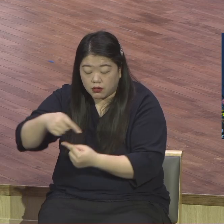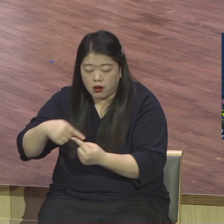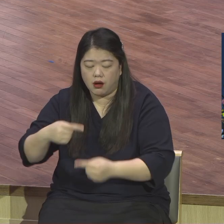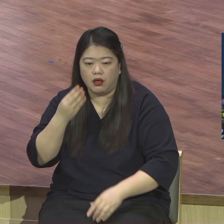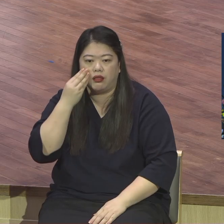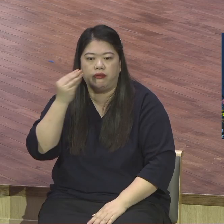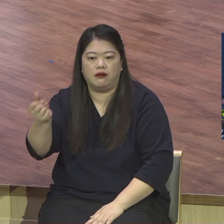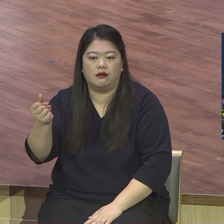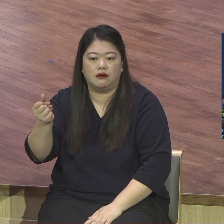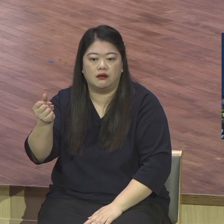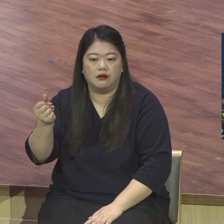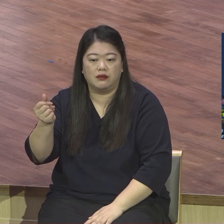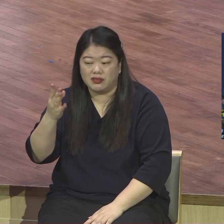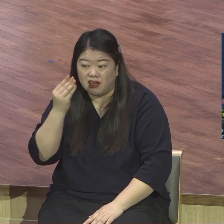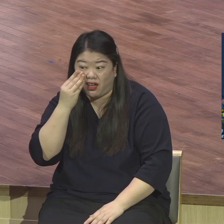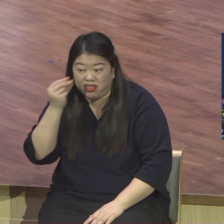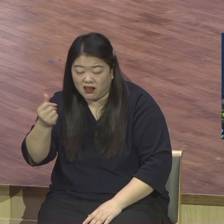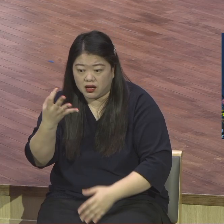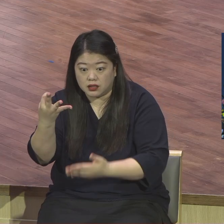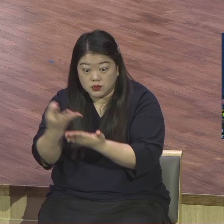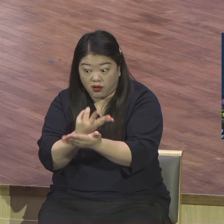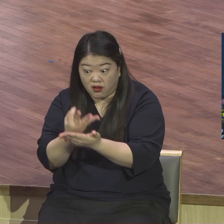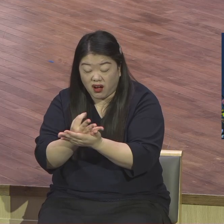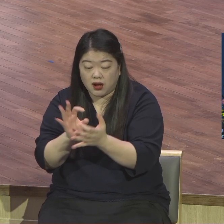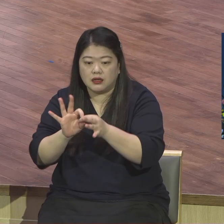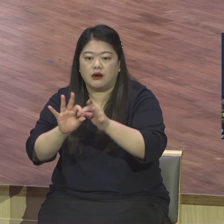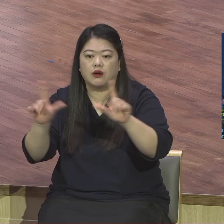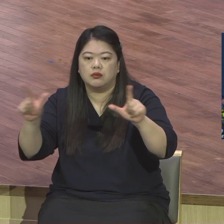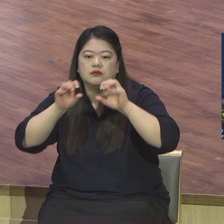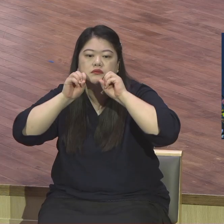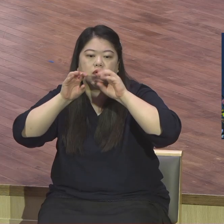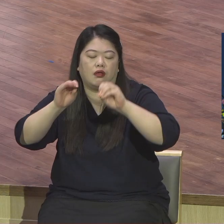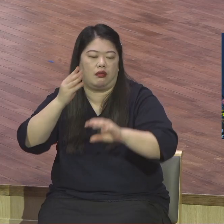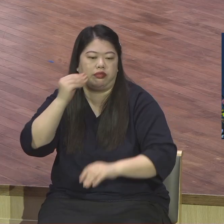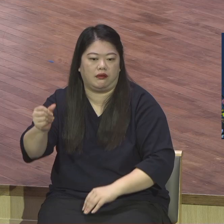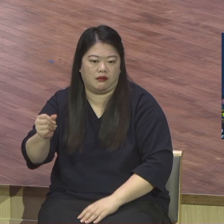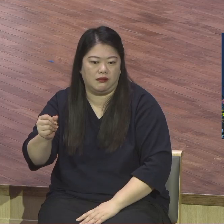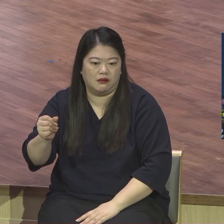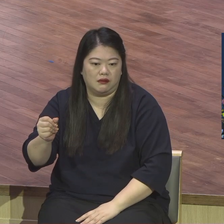사람이 살다 보면 사람의 모임에 자존심 상할 때도 있어요.